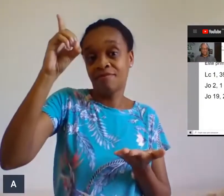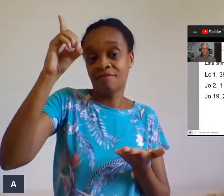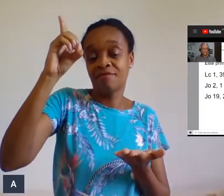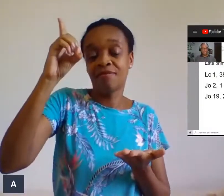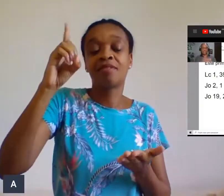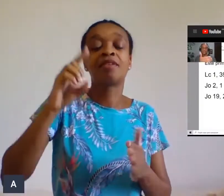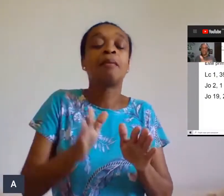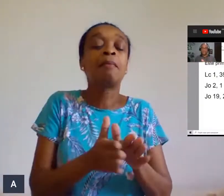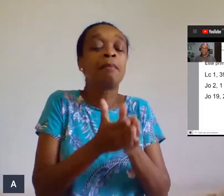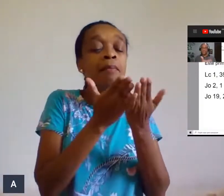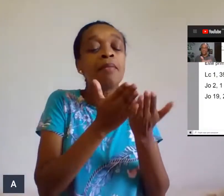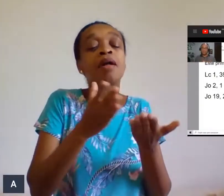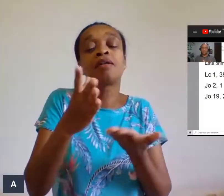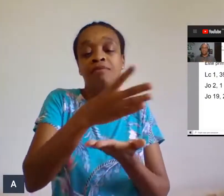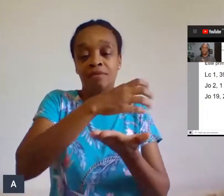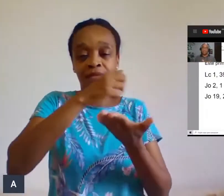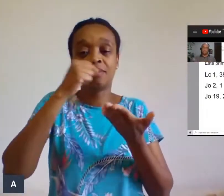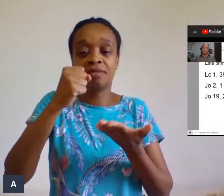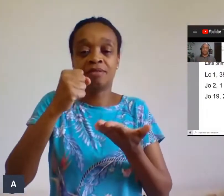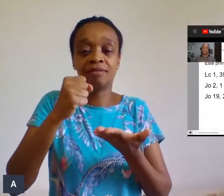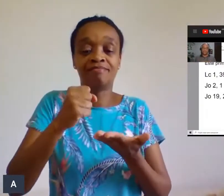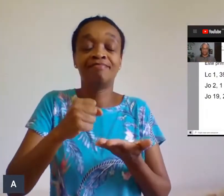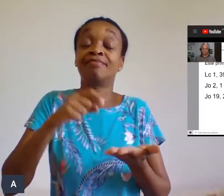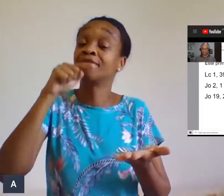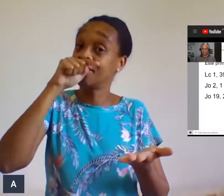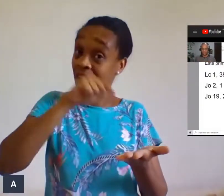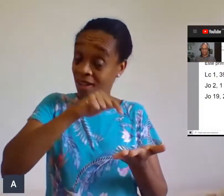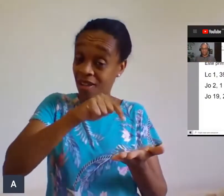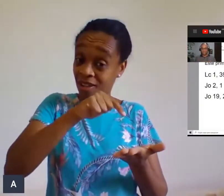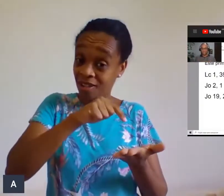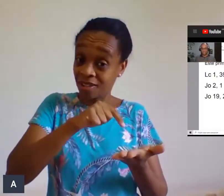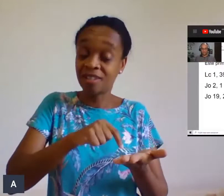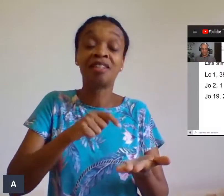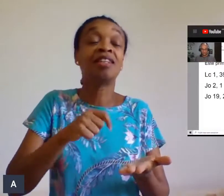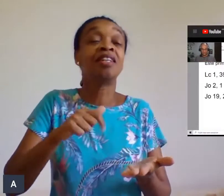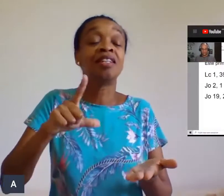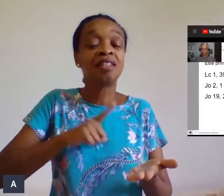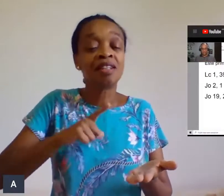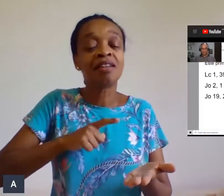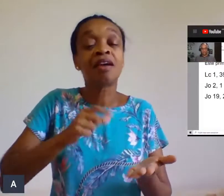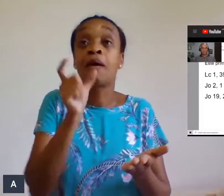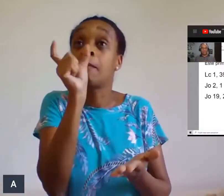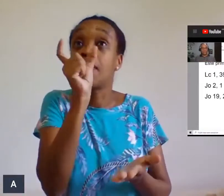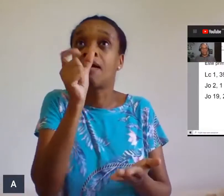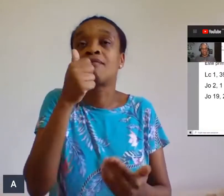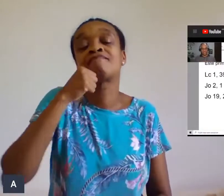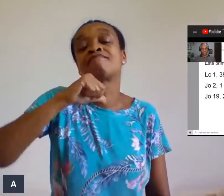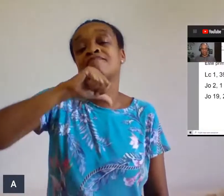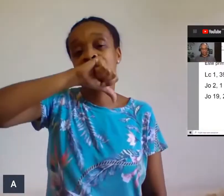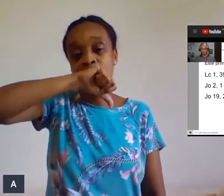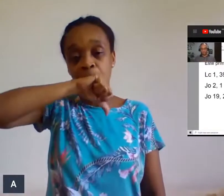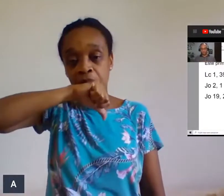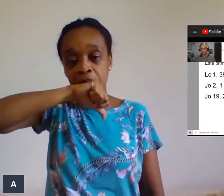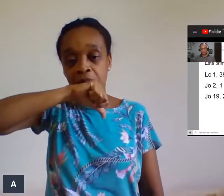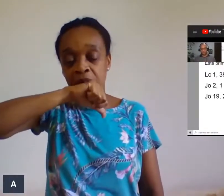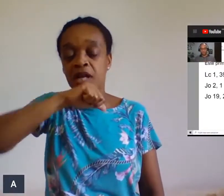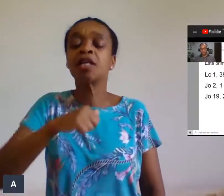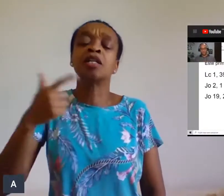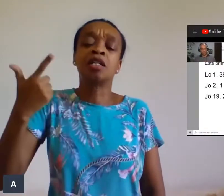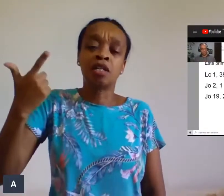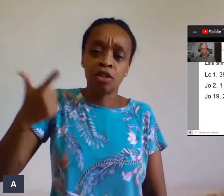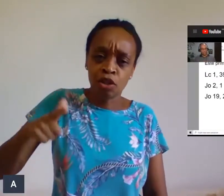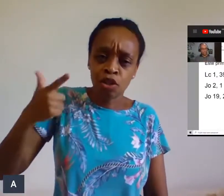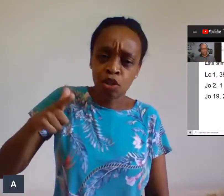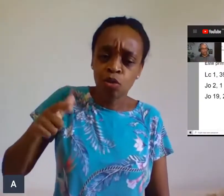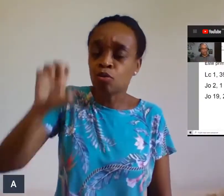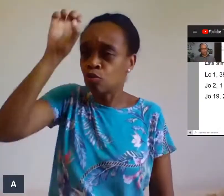escritos originais, e aqui se repetiu 3 vezes a palavra mãe. E novamente, no evangelista João,